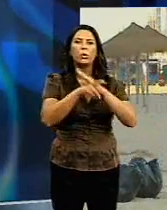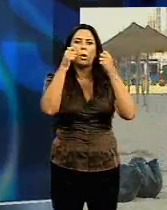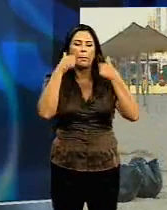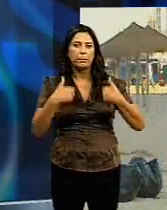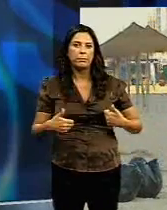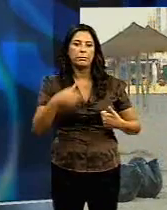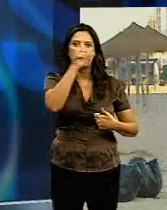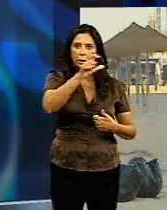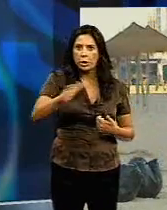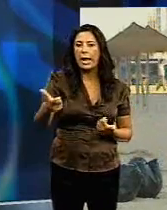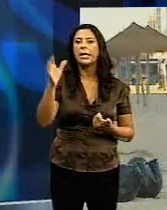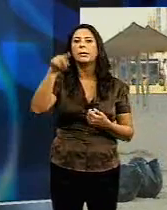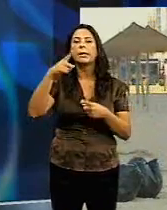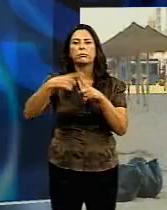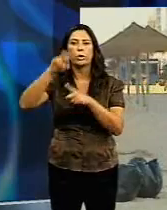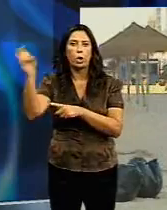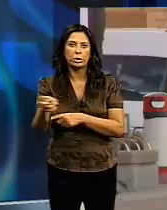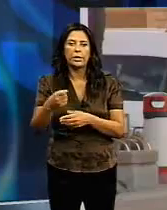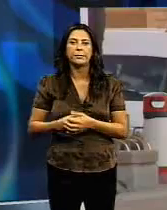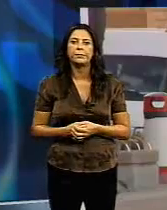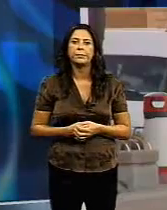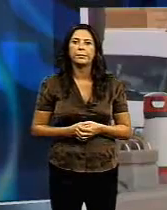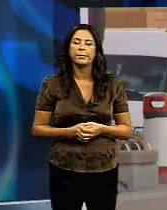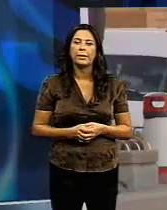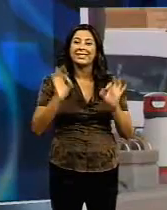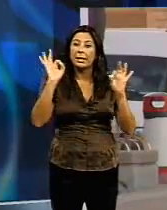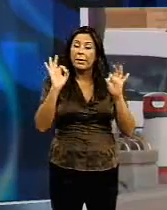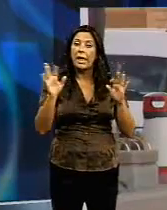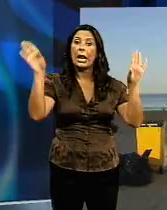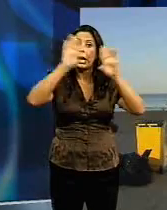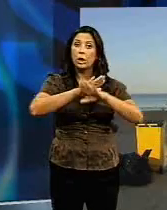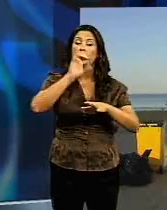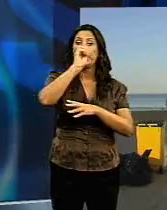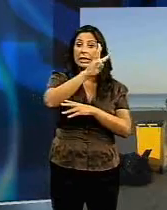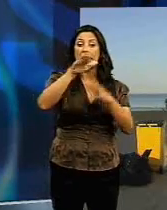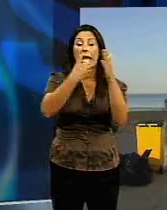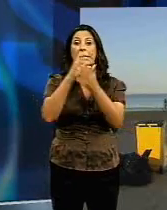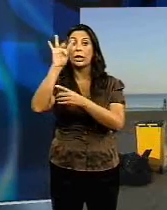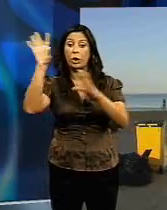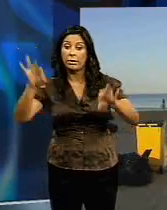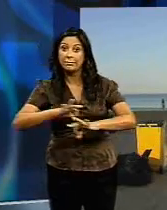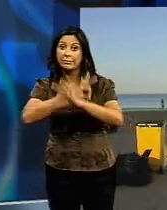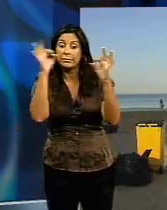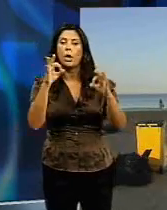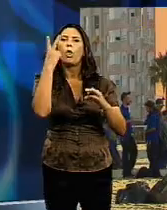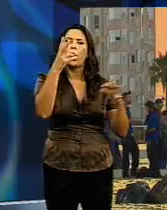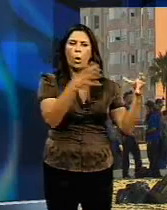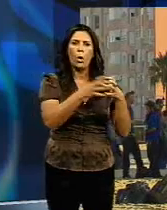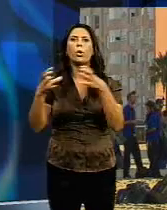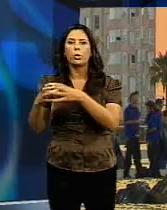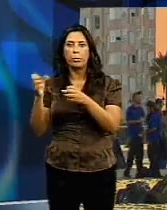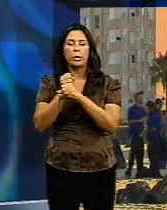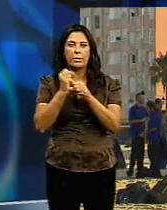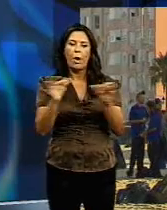los que dispondrán los operarios en estos días. Con especial hincapié, la noche del 13 al 14 se refuerzan dos turnos de trabajo donde